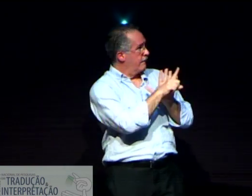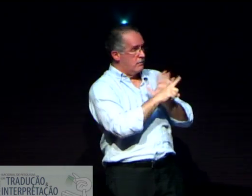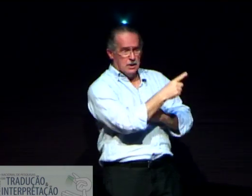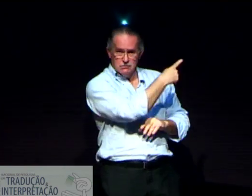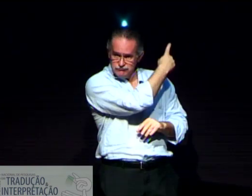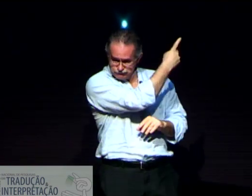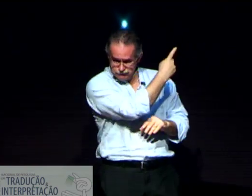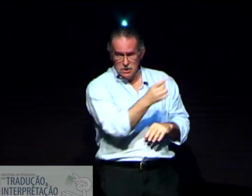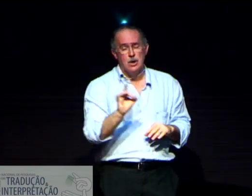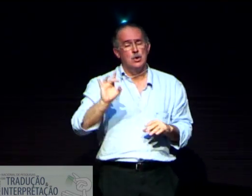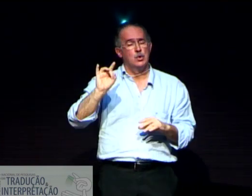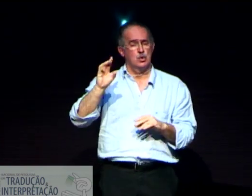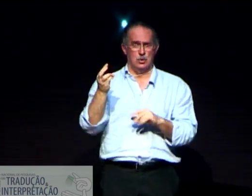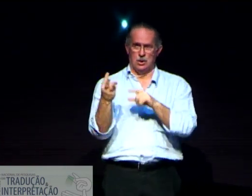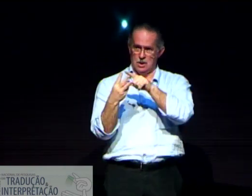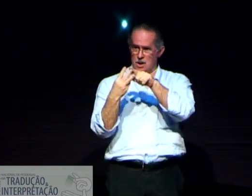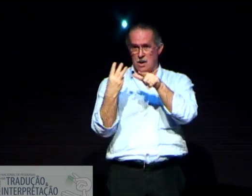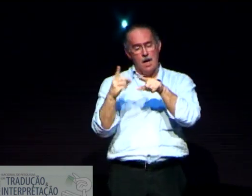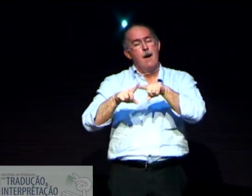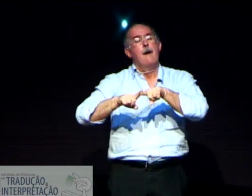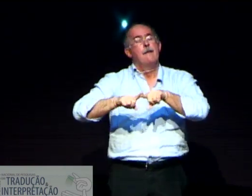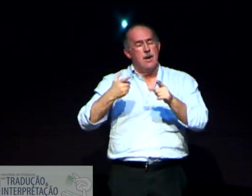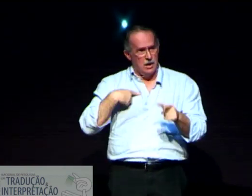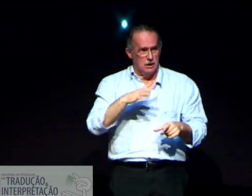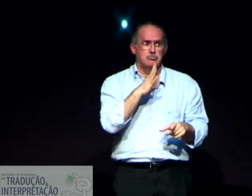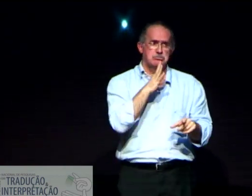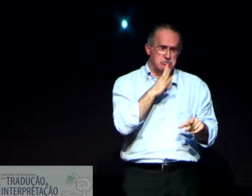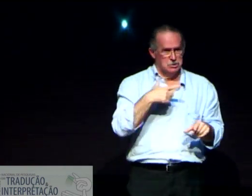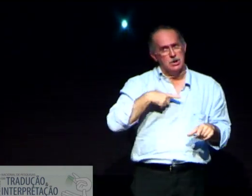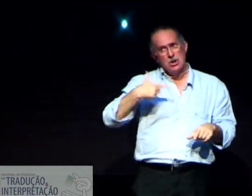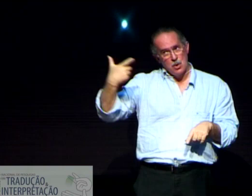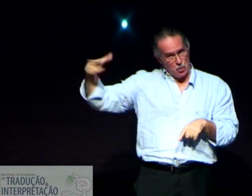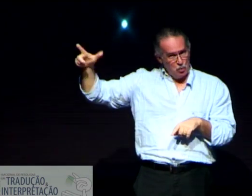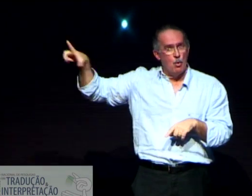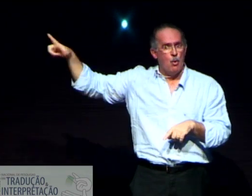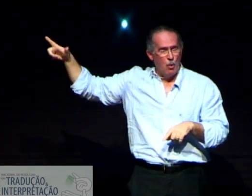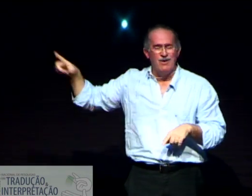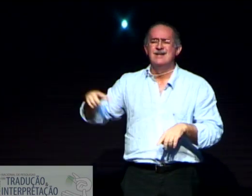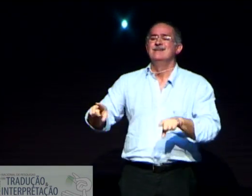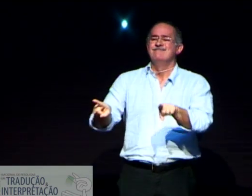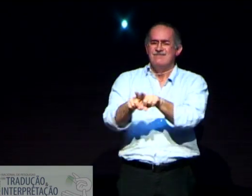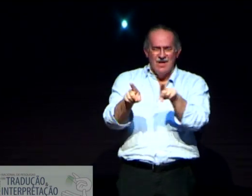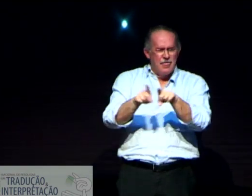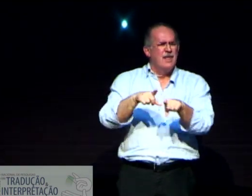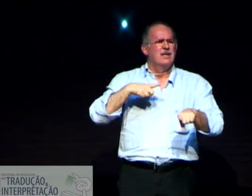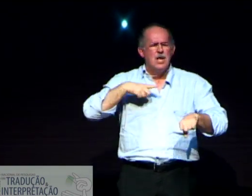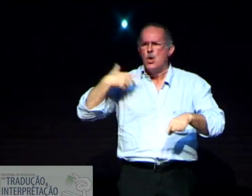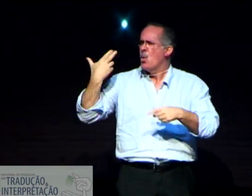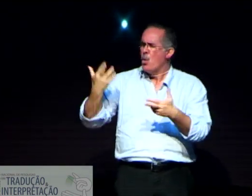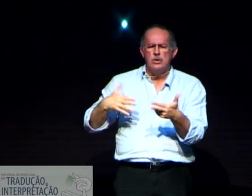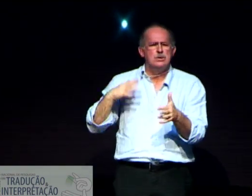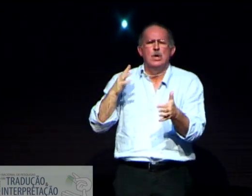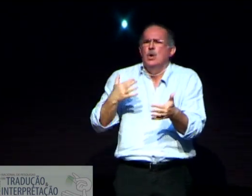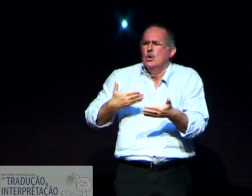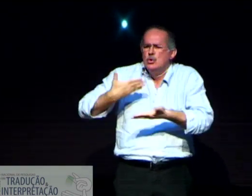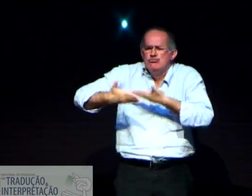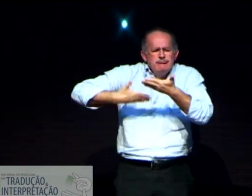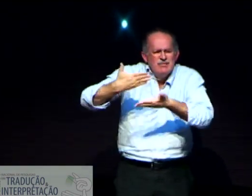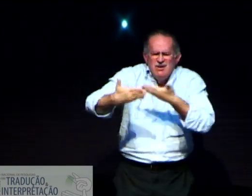Então, eu fiz essas perguntas de pesquisa e queria responder os 3. Eu sei que existem outros